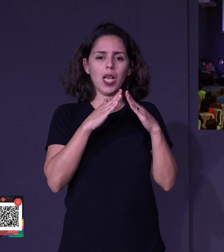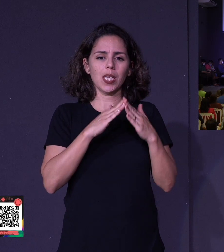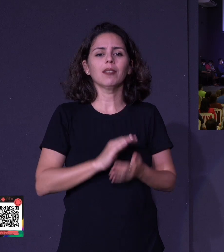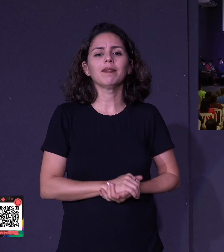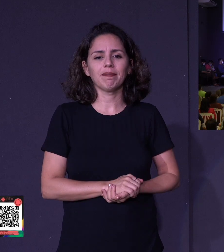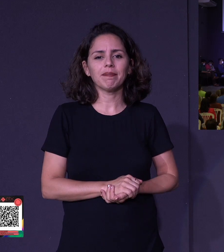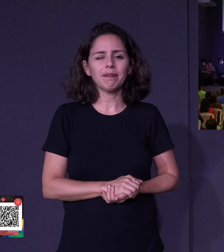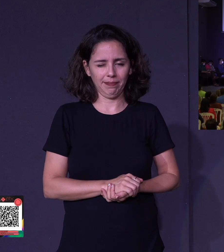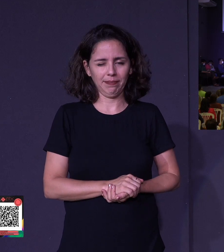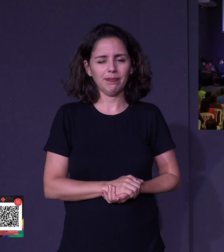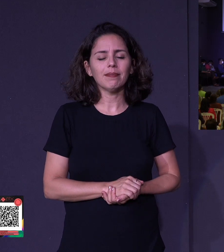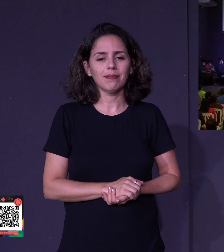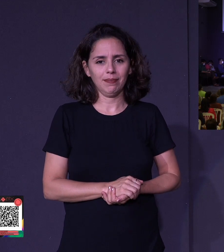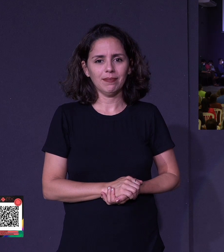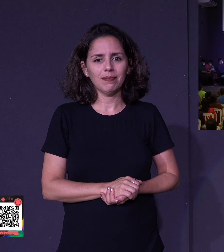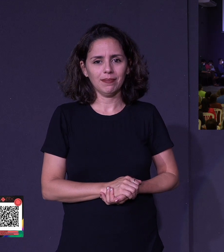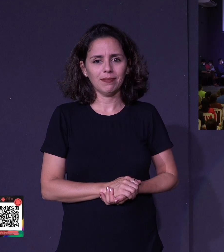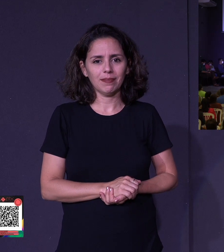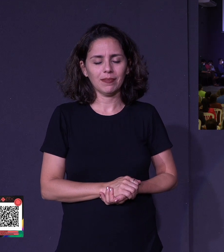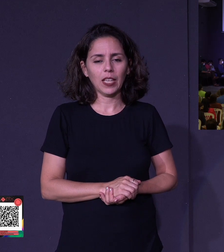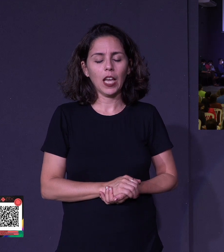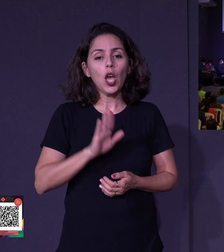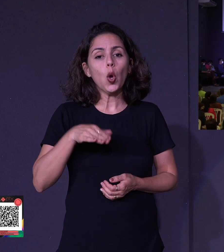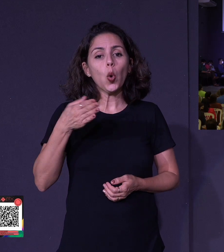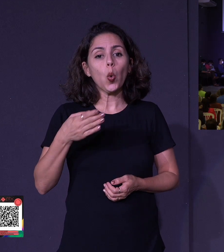Sabe qual é a principal prova para mim ao subir esse púlpito para pregar?